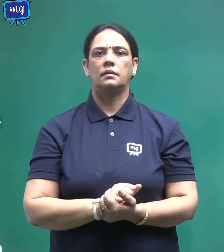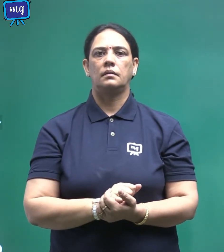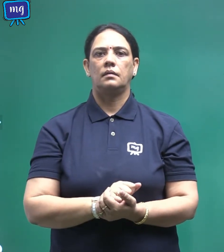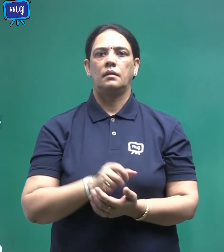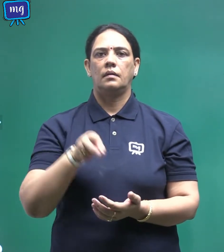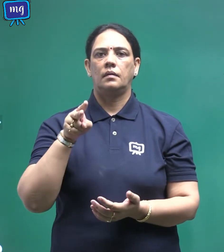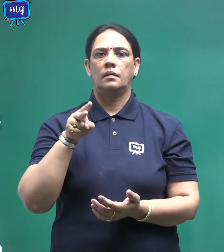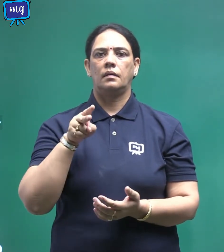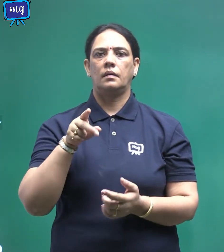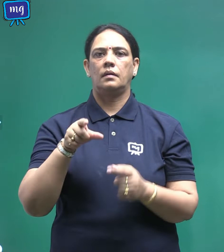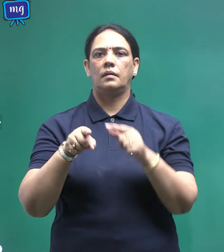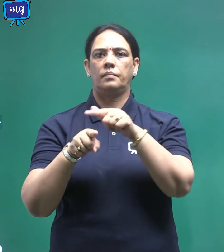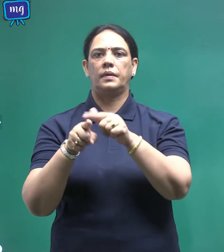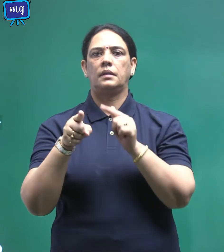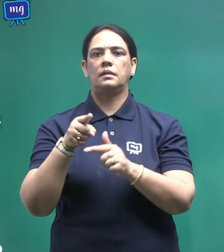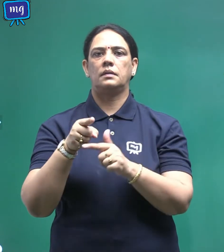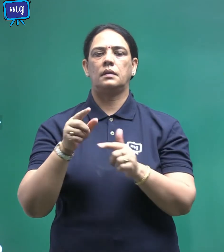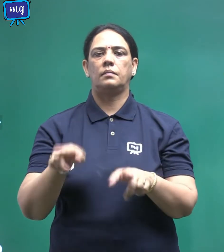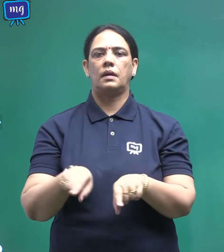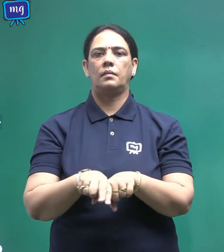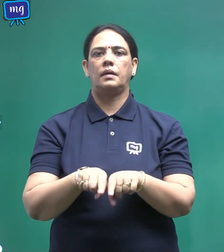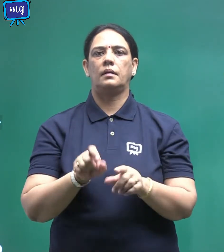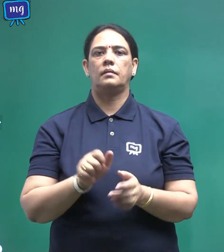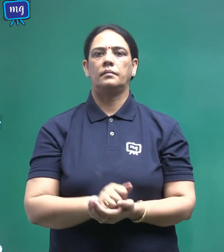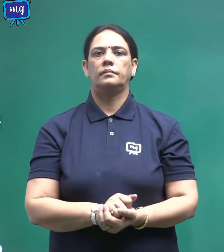5% बराबर